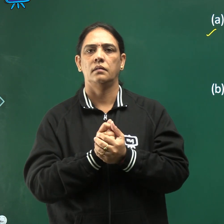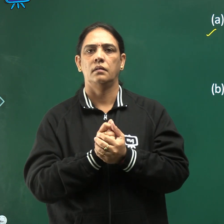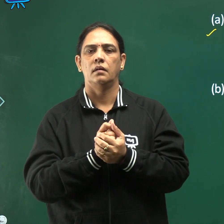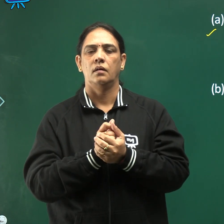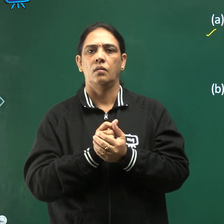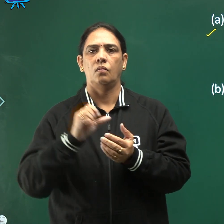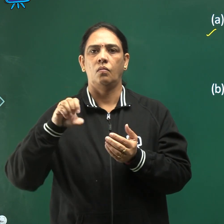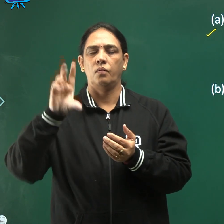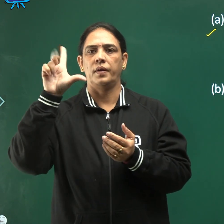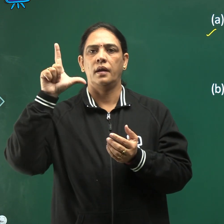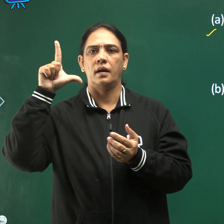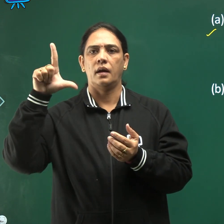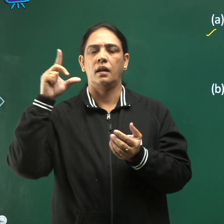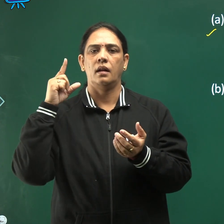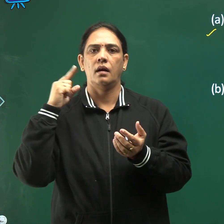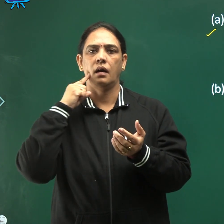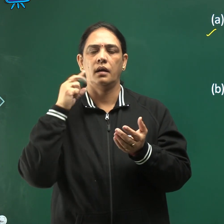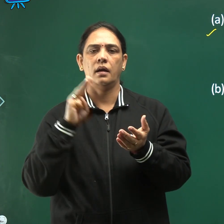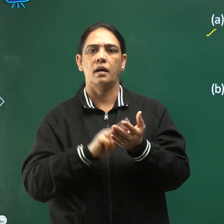ऊपरी सीमाएं